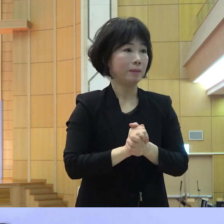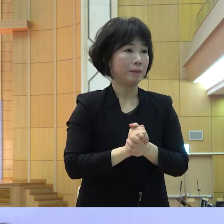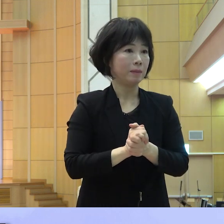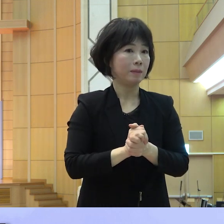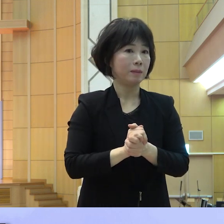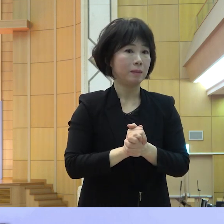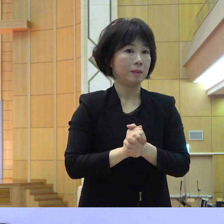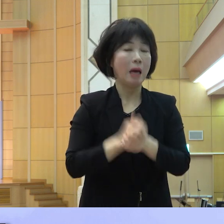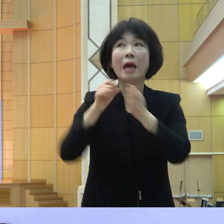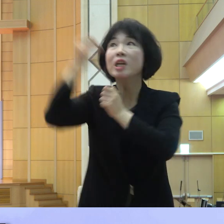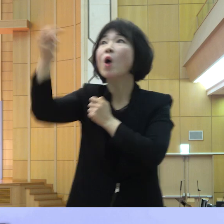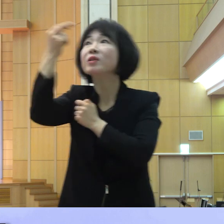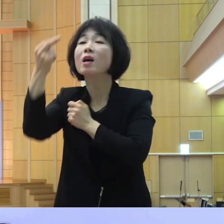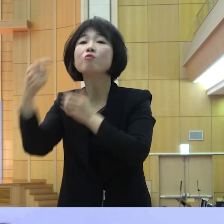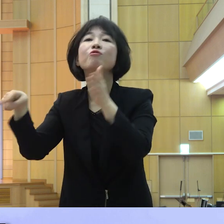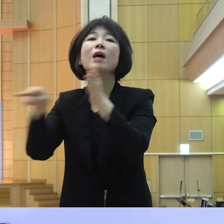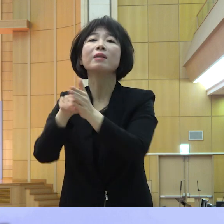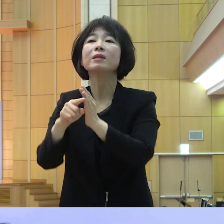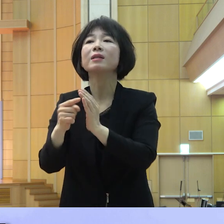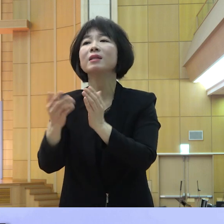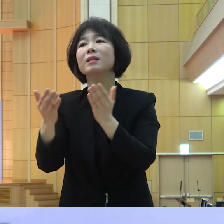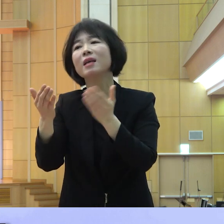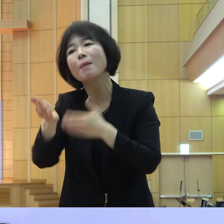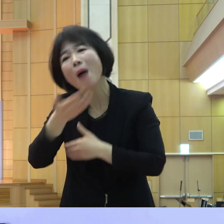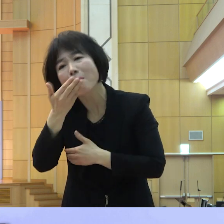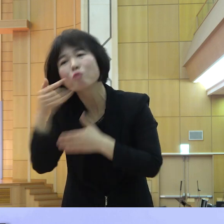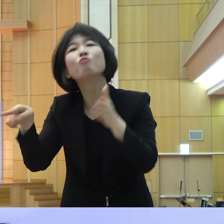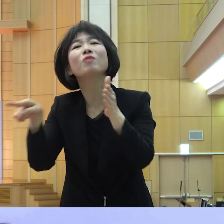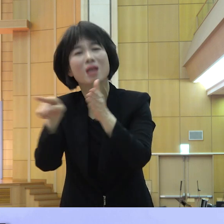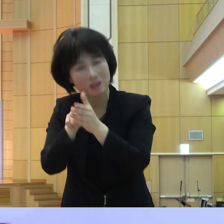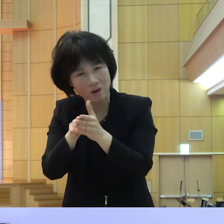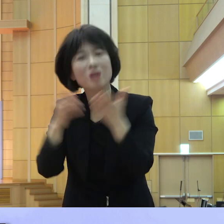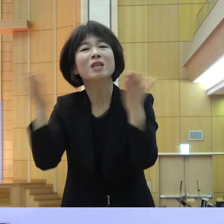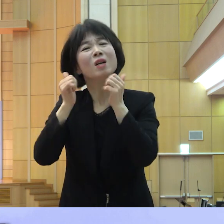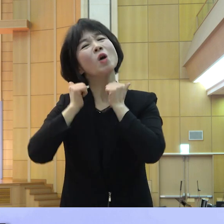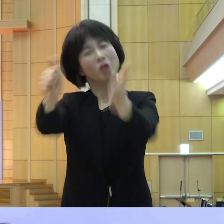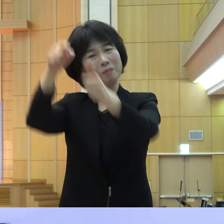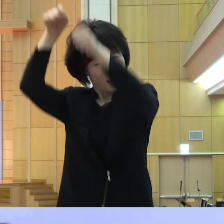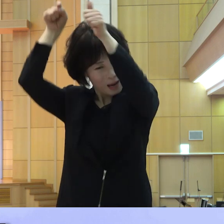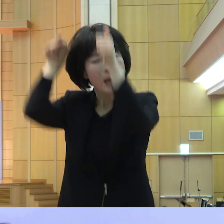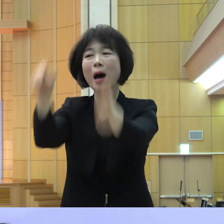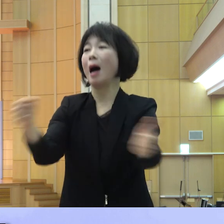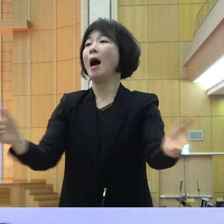영생하도록 있는 양식을 위해서 일을 해라. 영생하도록 있는 양식을